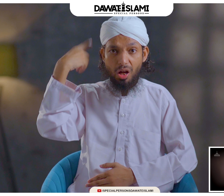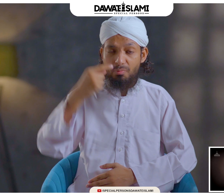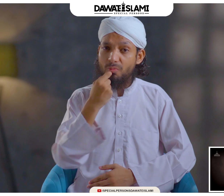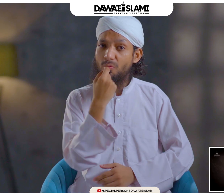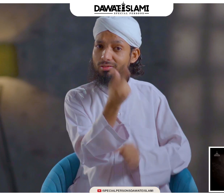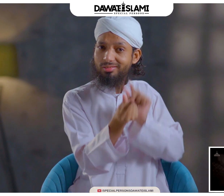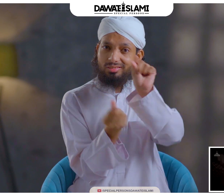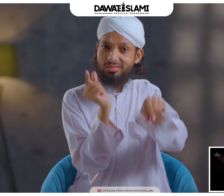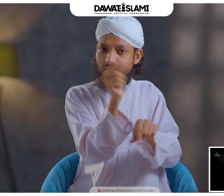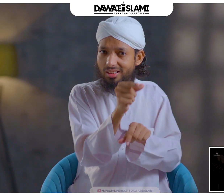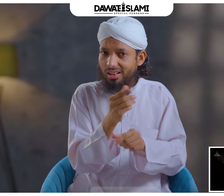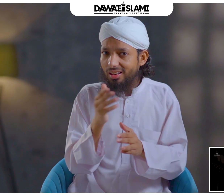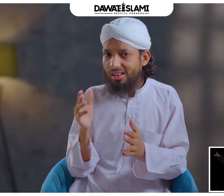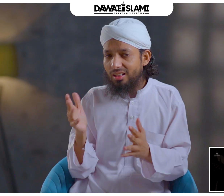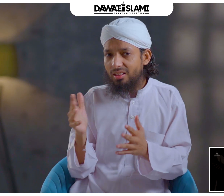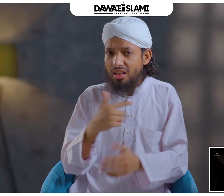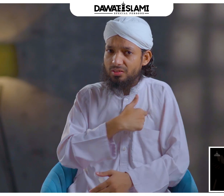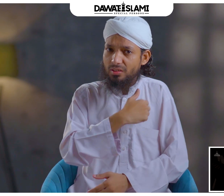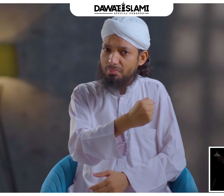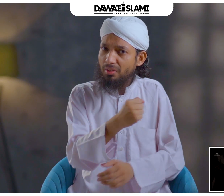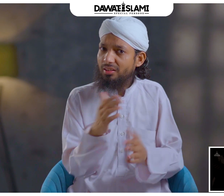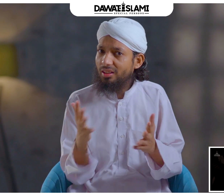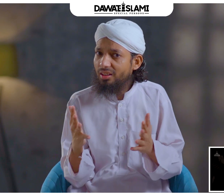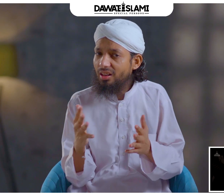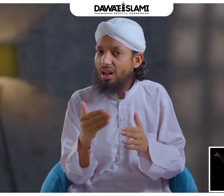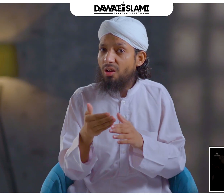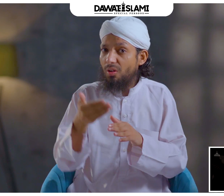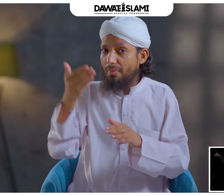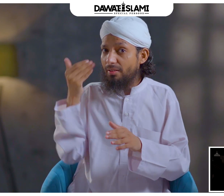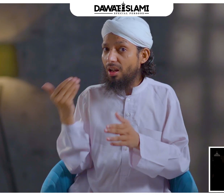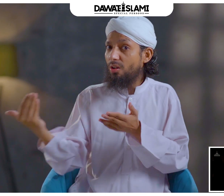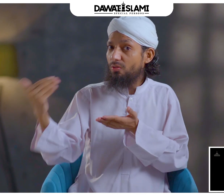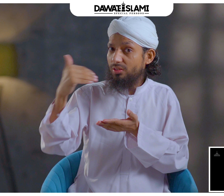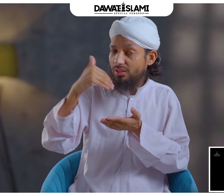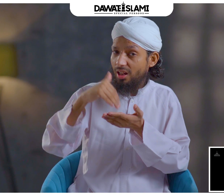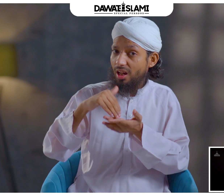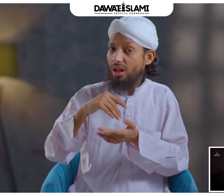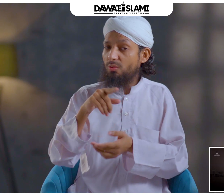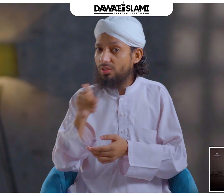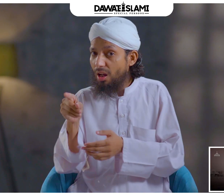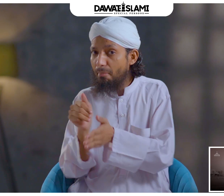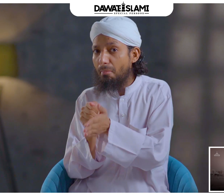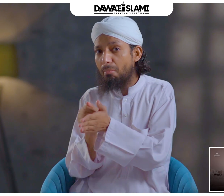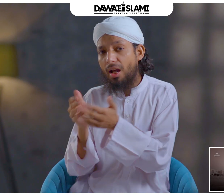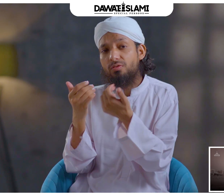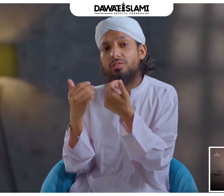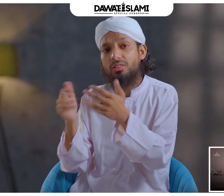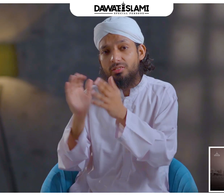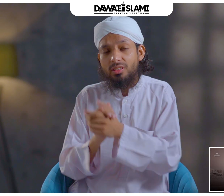رہنا چاہتے۔ ہم بھی یہ برداشت نہیں کر سکتے کہ آنے والا مورخ مدنی سرکار علیہ السلام کے غلاموں کو یہ تانا